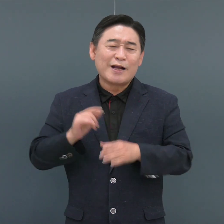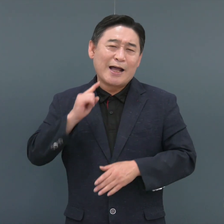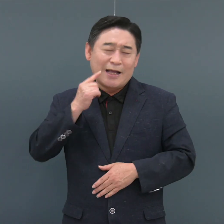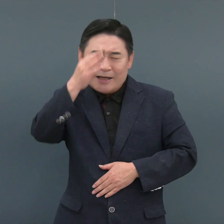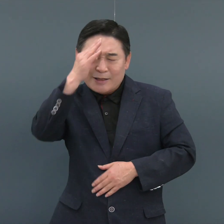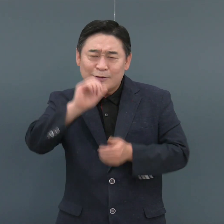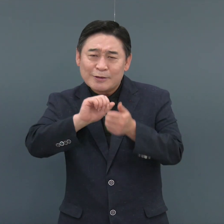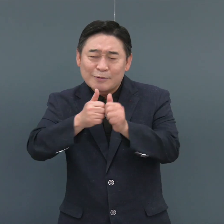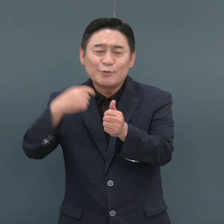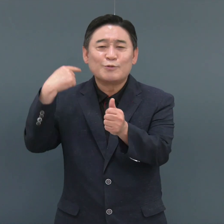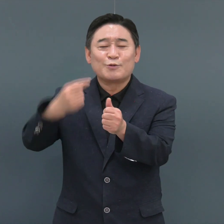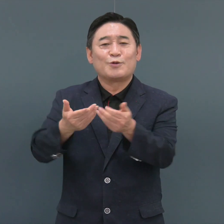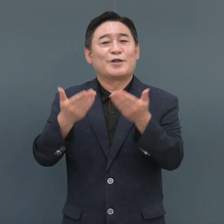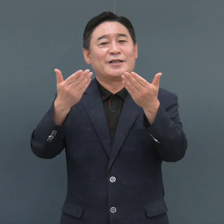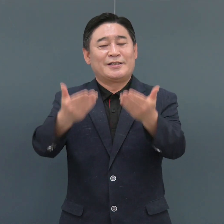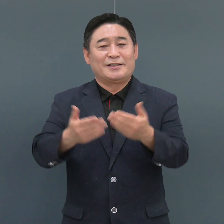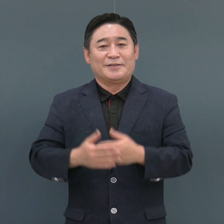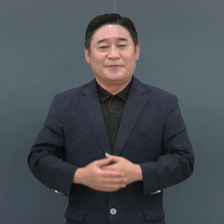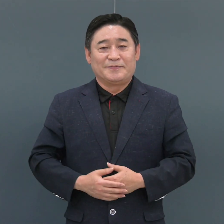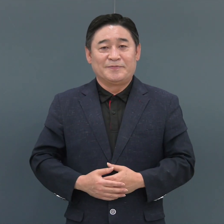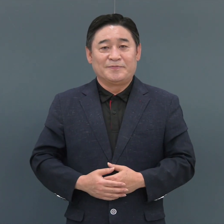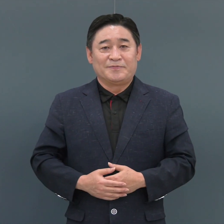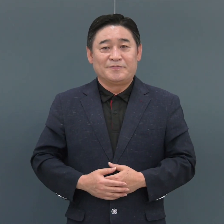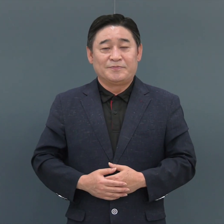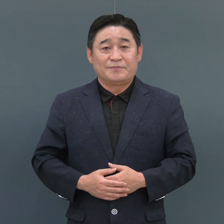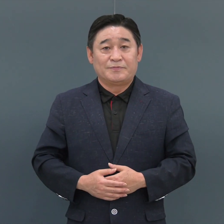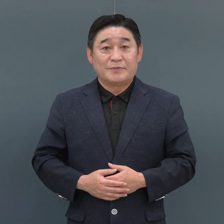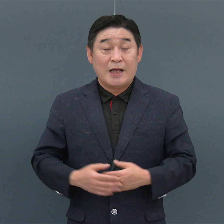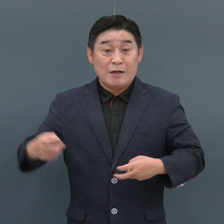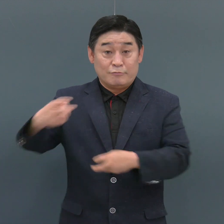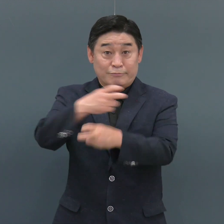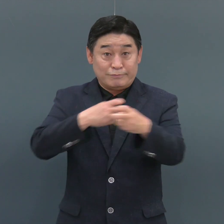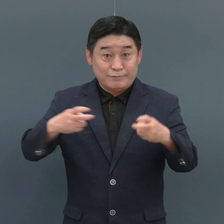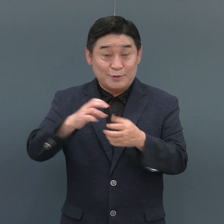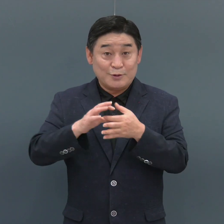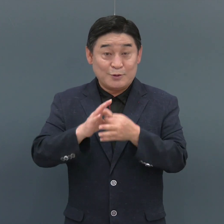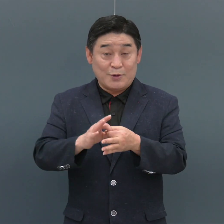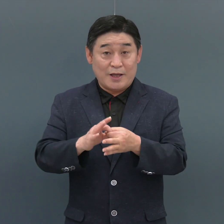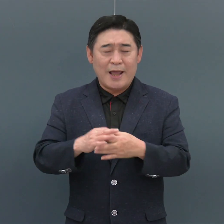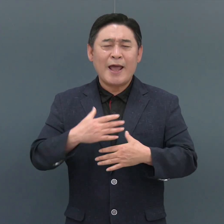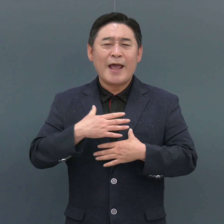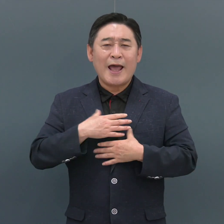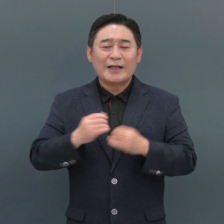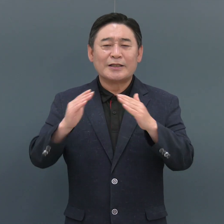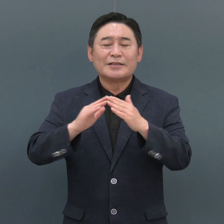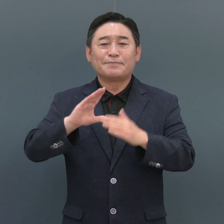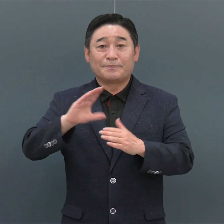스포츠 교육을 받도록 하겠습니다. 셔틀버스도 운영해 안전한 귀가까지